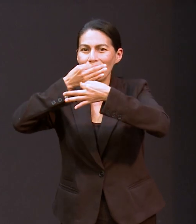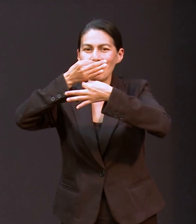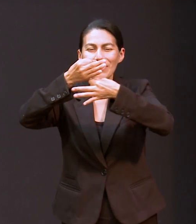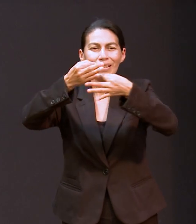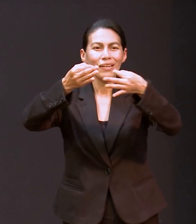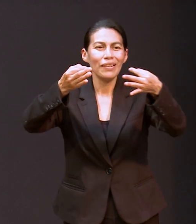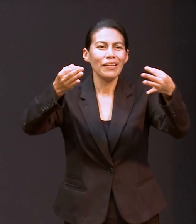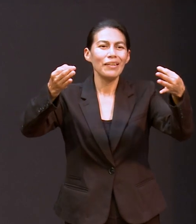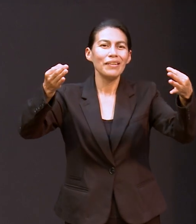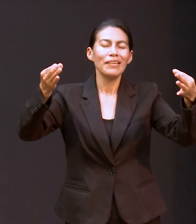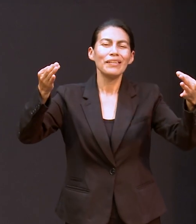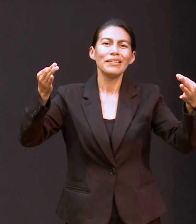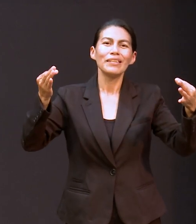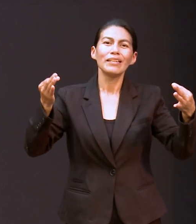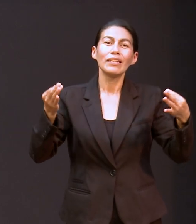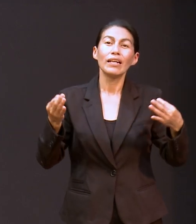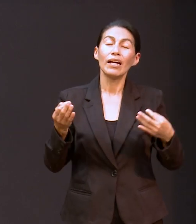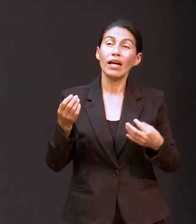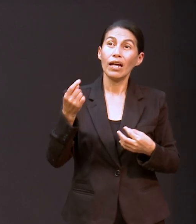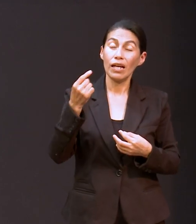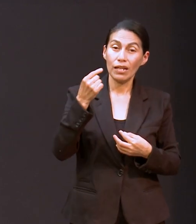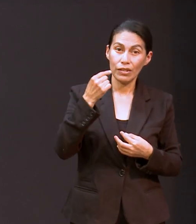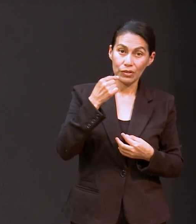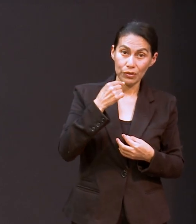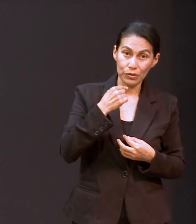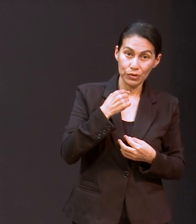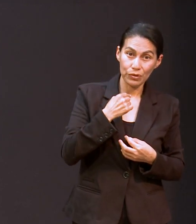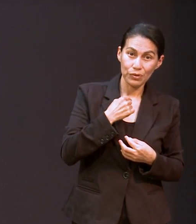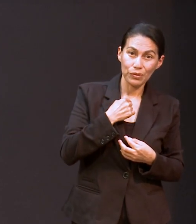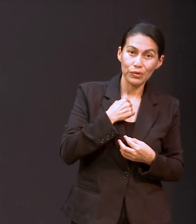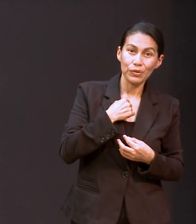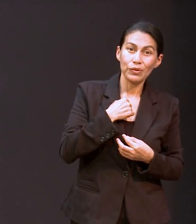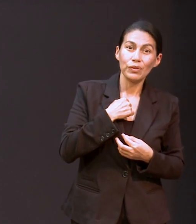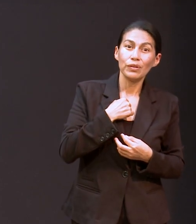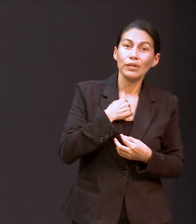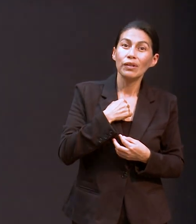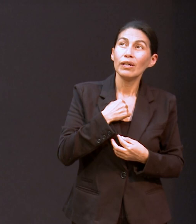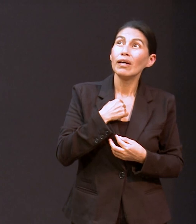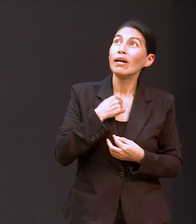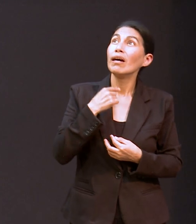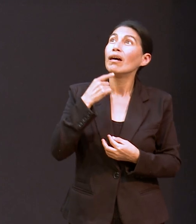yo no puedo ocultarte